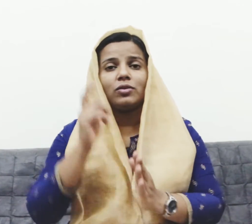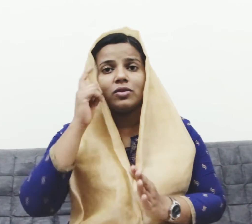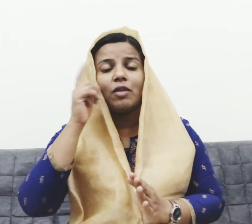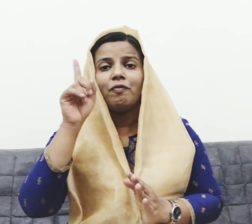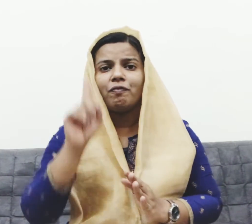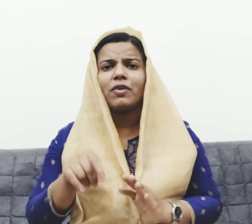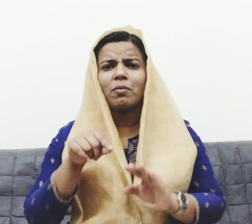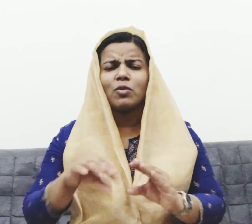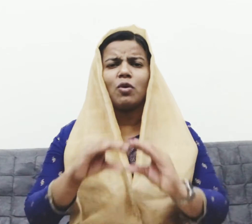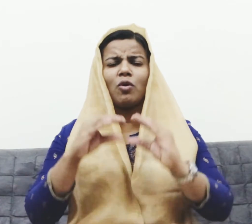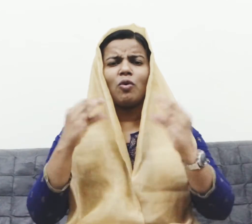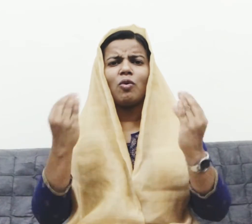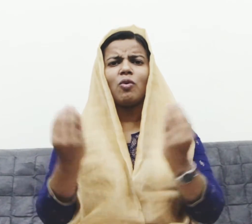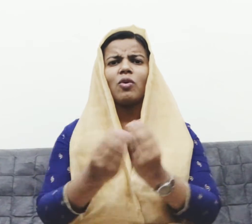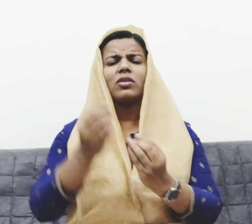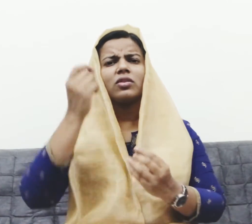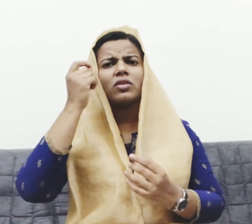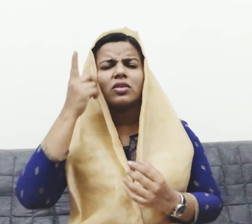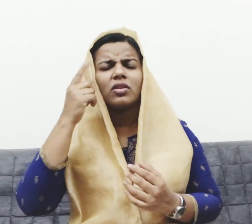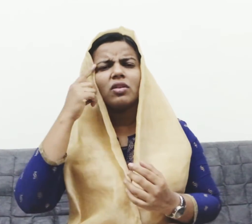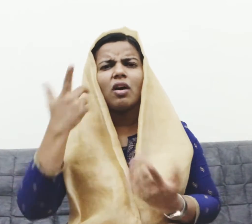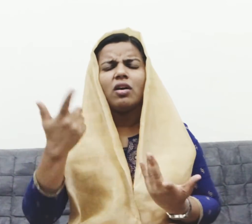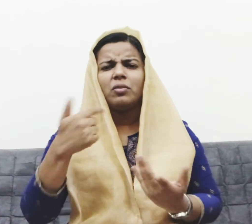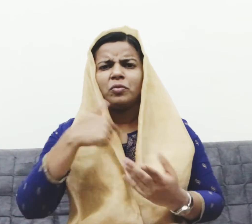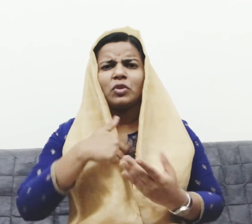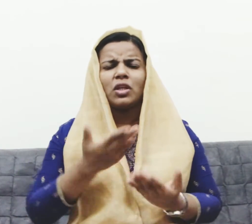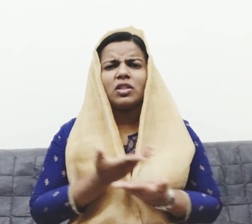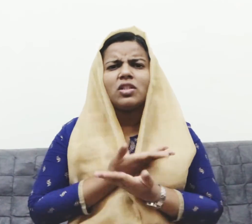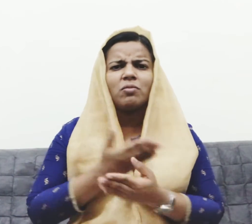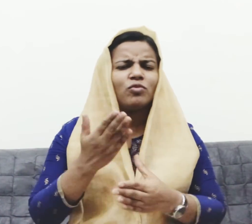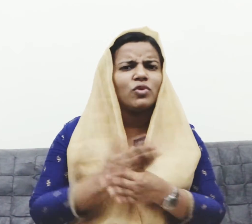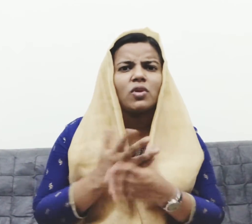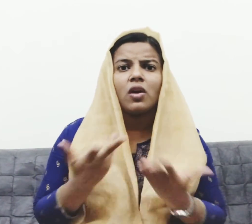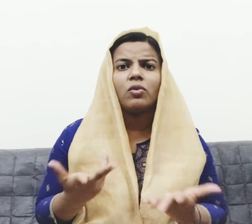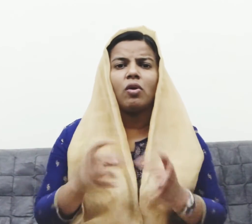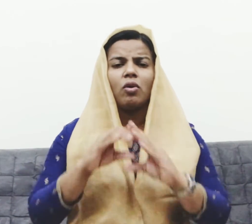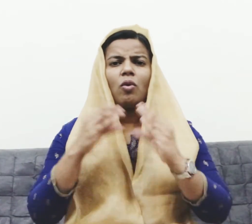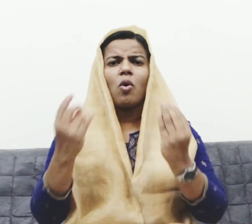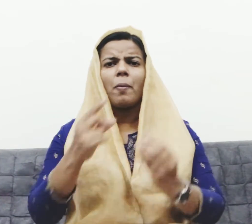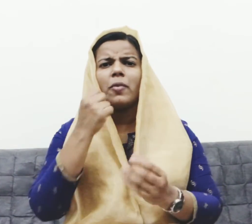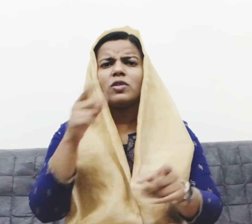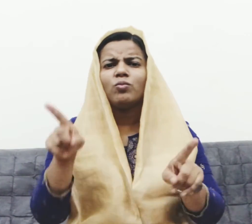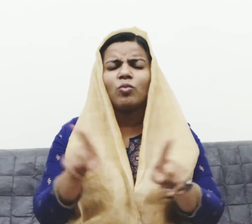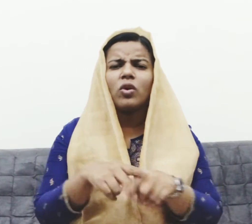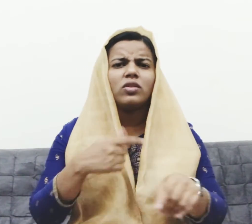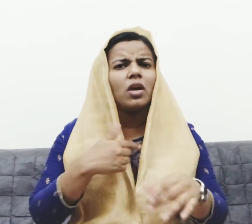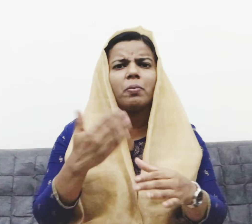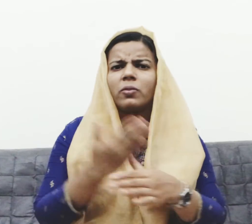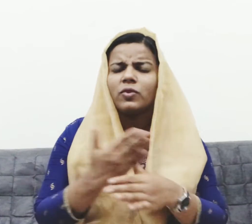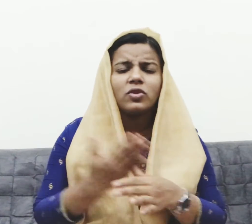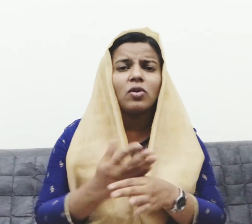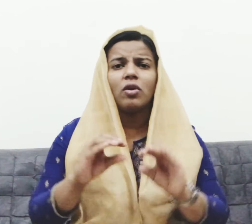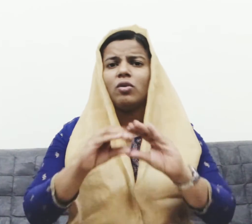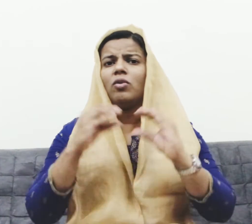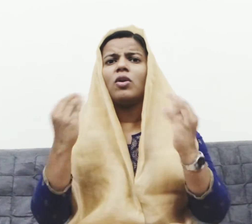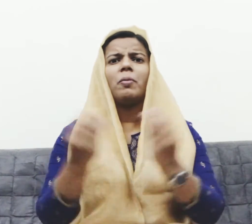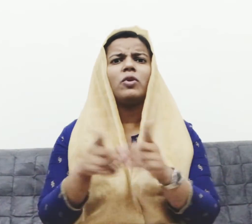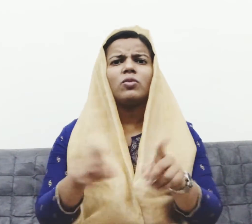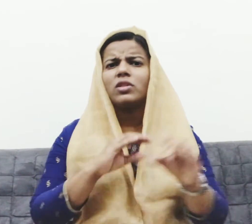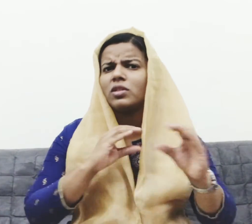ചിന്തിക്കണം, കർത്താവെ, ഇന്ന് ലൗകികമായ ചിന്തകൾ എന്തെങ്കിലും ഞാൻ കാണിച്ചോ, ലൗകികമായ ലോകമനുഷ്യൻ പ്രവർത്തിക്കുന്ന പോലെ എന്തെങ്കിലും ഞാൻ പ്രവർത്തിച്ചോ, ലോകമനുഷ്യനെ പോലെ ഞാൻ